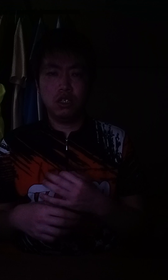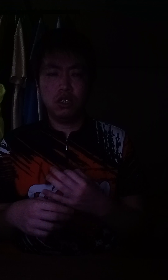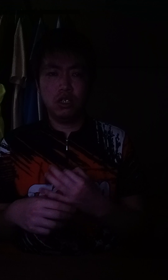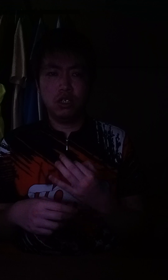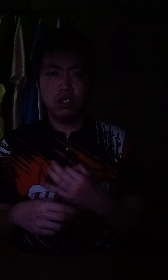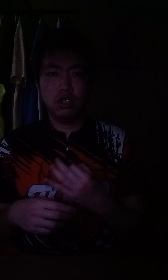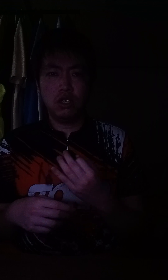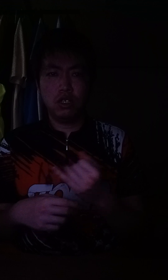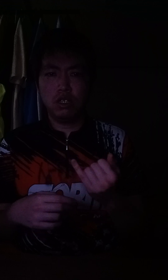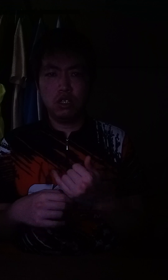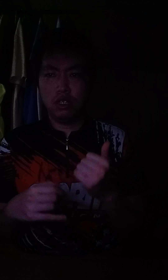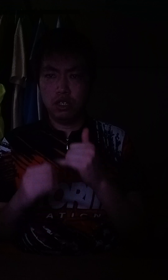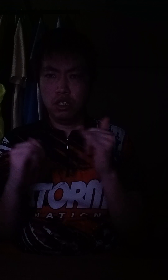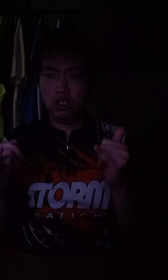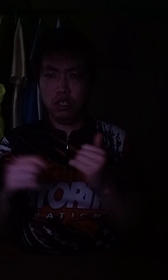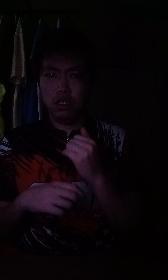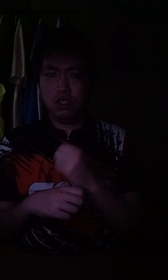걱정도 되고 잘할 수 있을까.